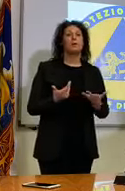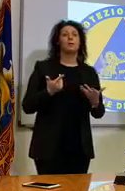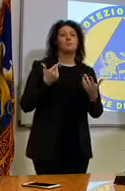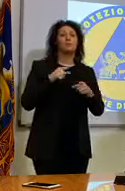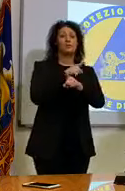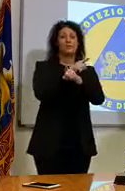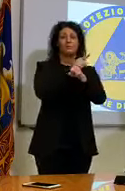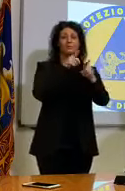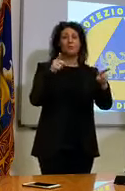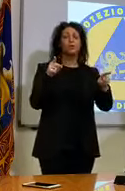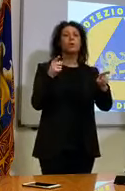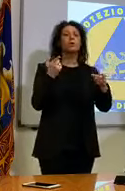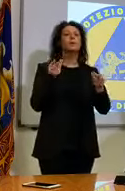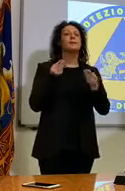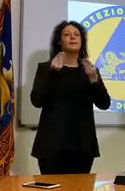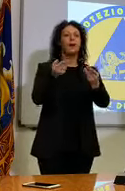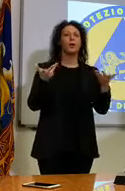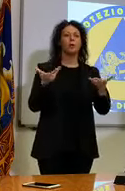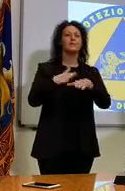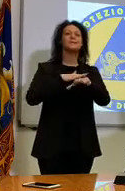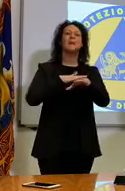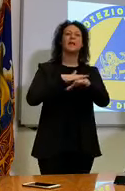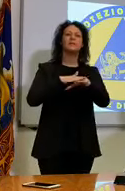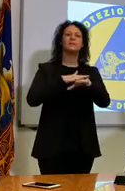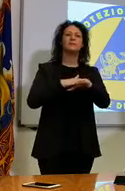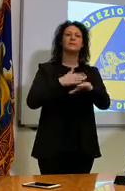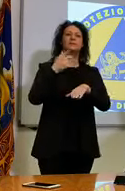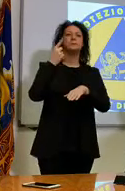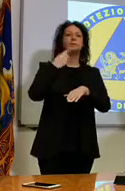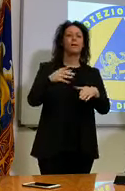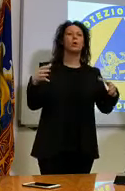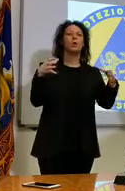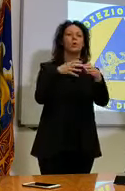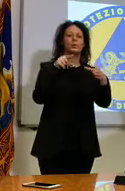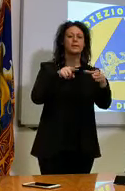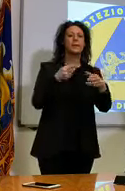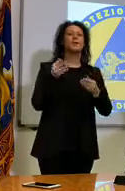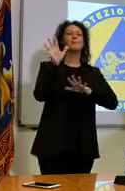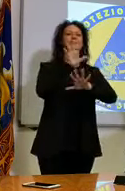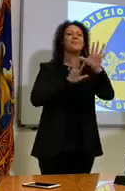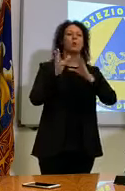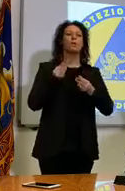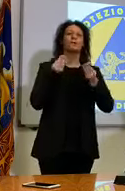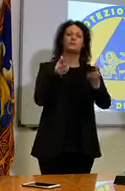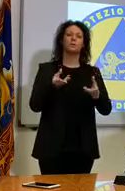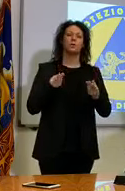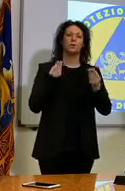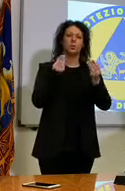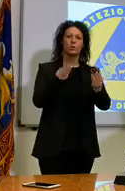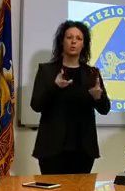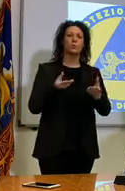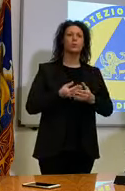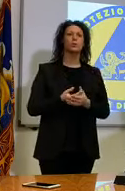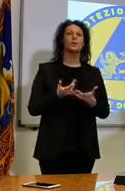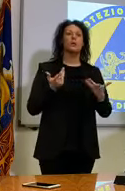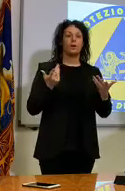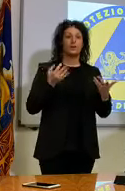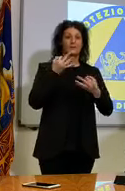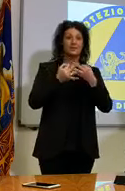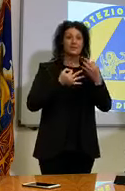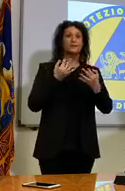una grande operazione di servizio alla comunità, di protezione civile, di formazione e penso che se abbiamo dei